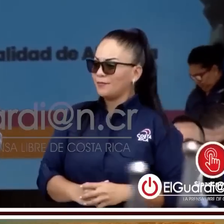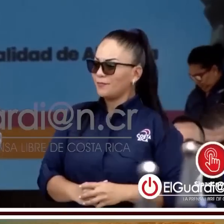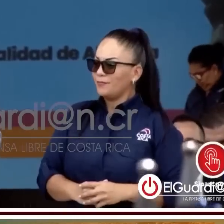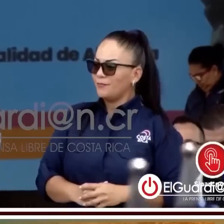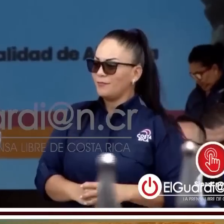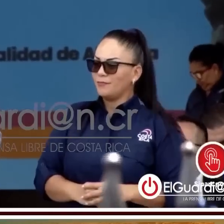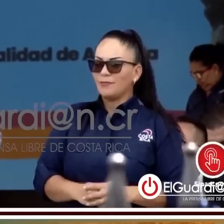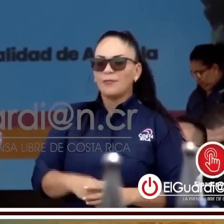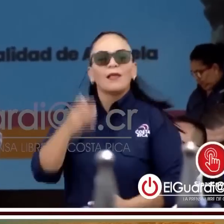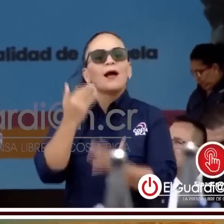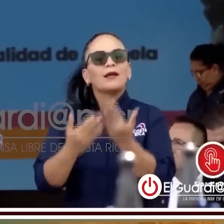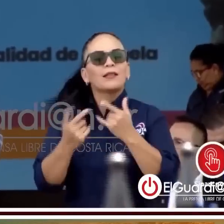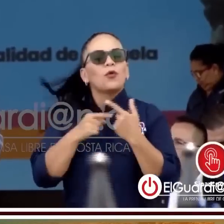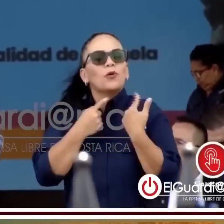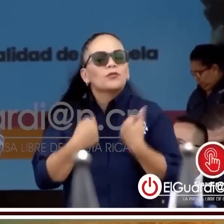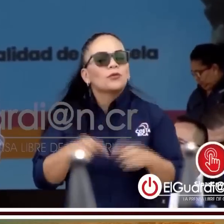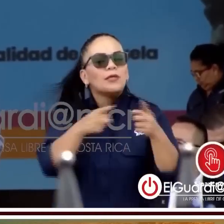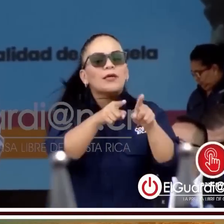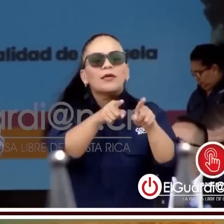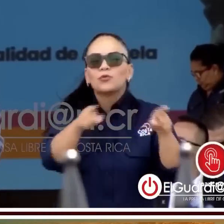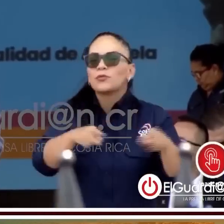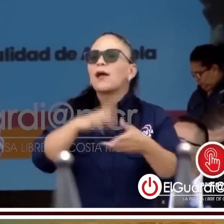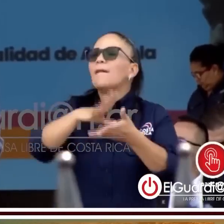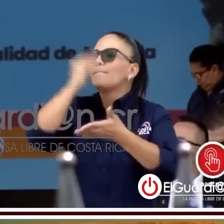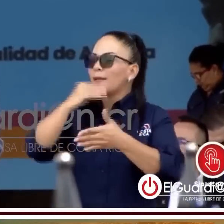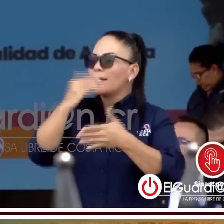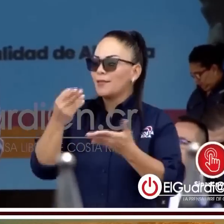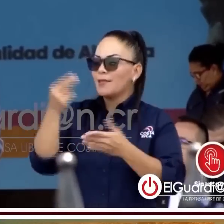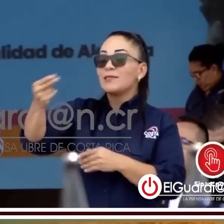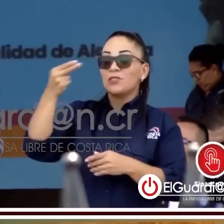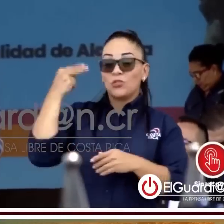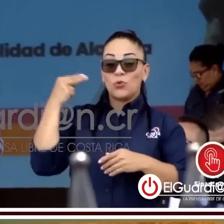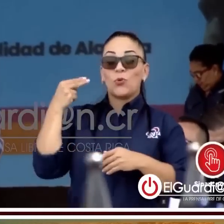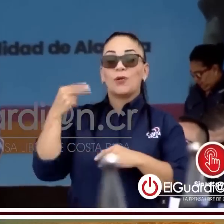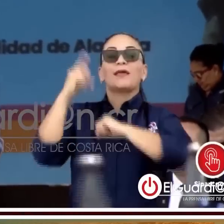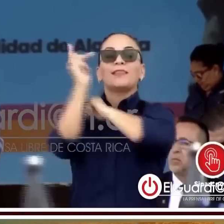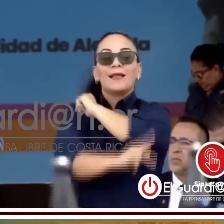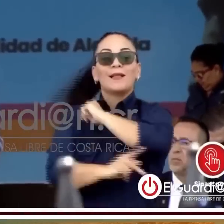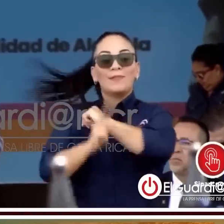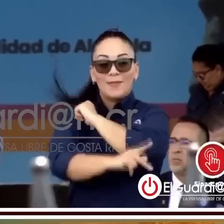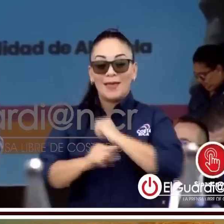En el corazón de ellos que aprenden que la historia de una nación